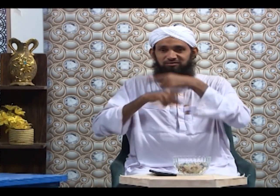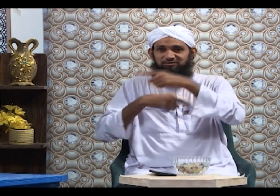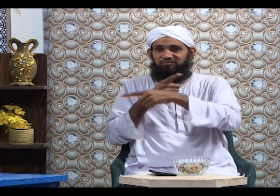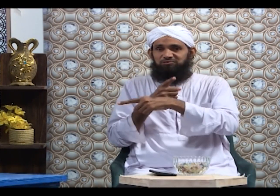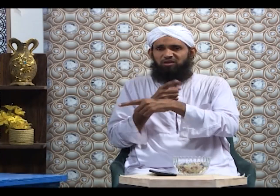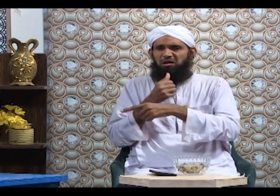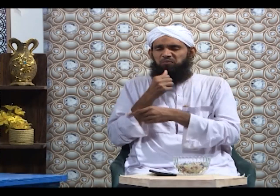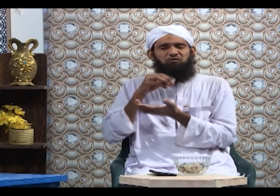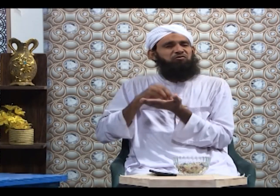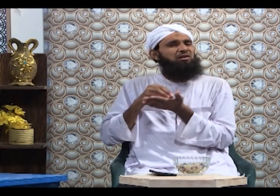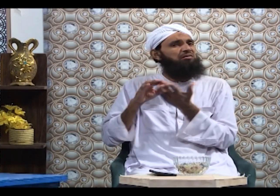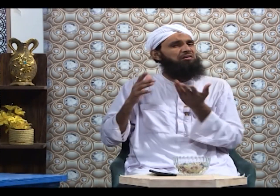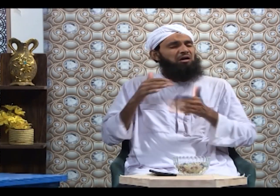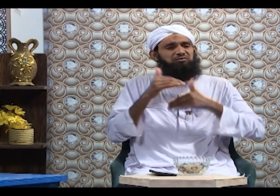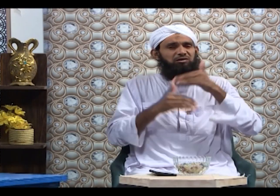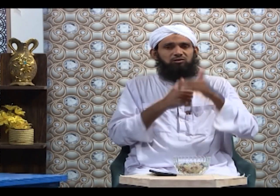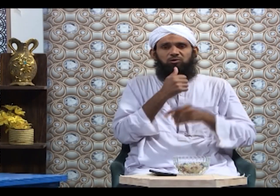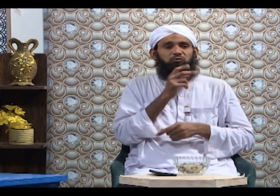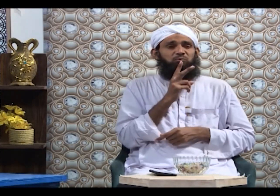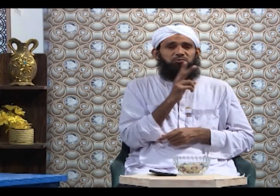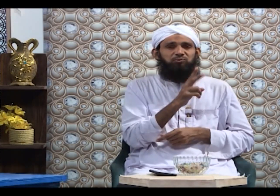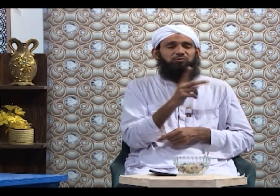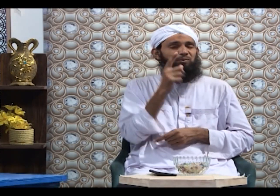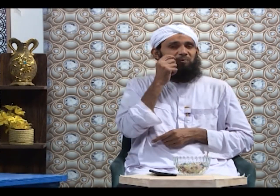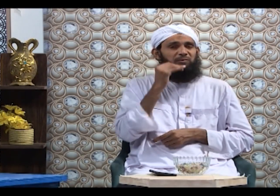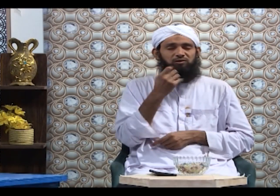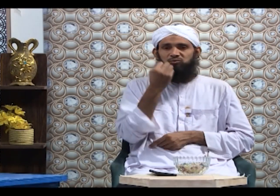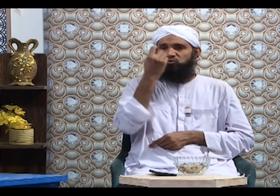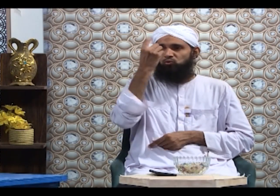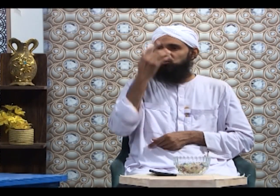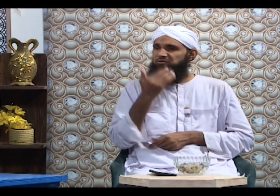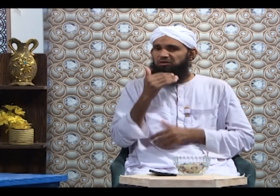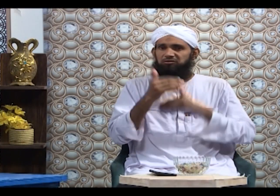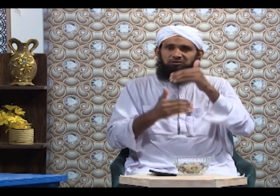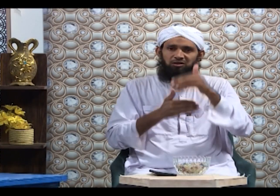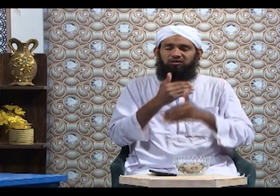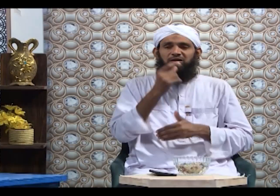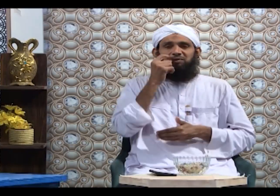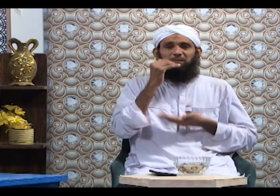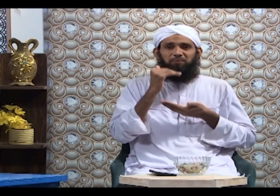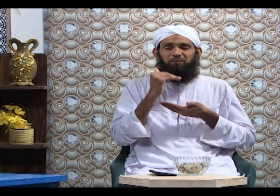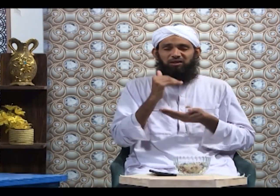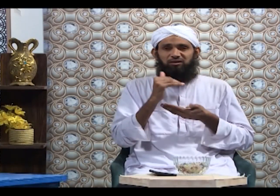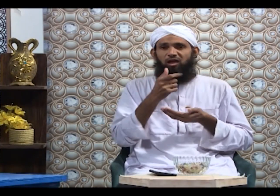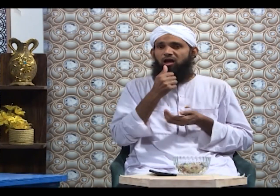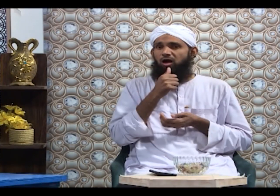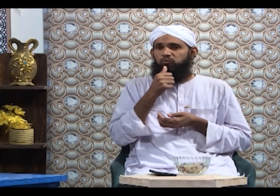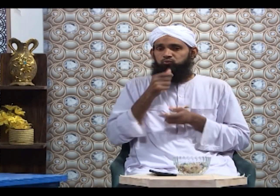ہے۔ بعض اوقات یہ بگڑی اولاد اس بوڑھے باپ کو اپنے ساتھ رکھنا گوارا نہیں کرتی اور اسے اولڈ ہاؤس کے سپرد